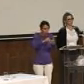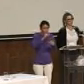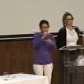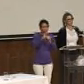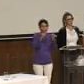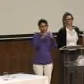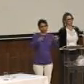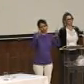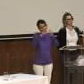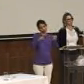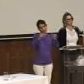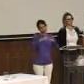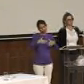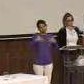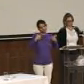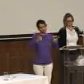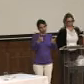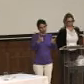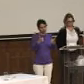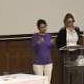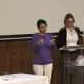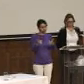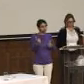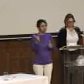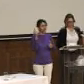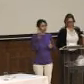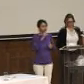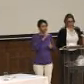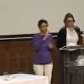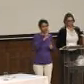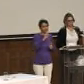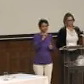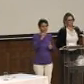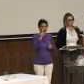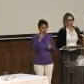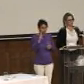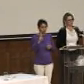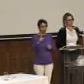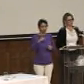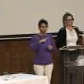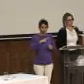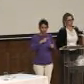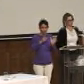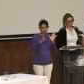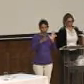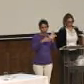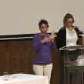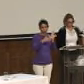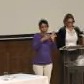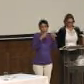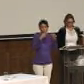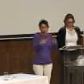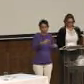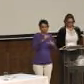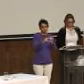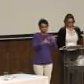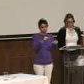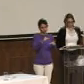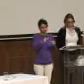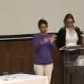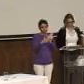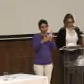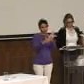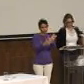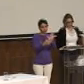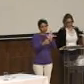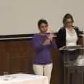documentos e guarda de documentos, de forma que a DRGP é de fato uma área sensível, tem um projeto de mudança, o projeto foi apresentado para a